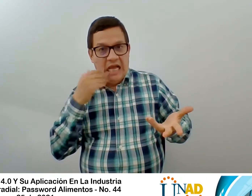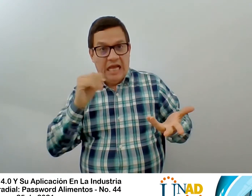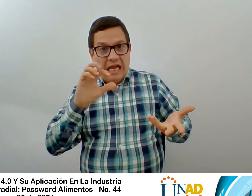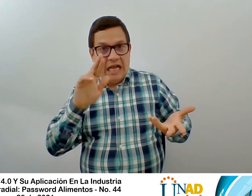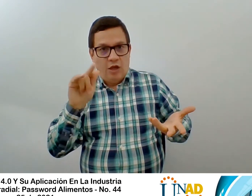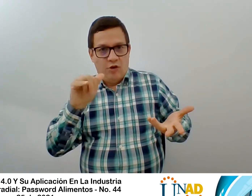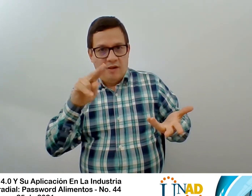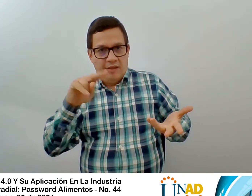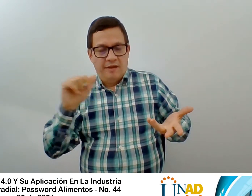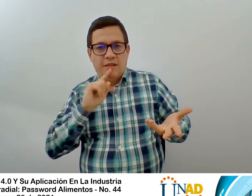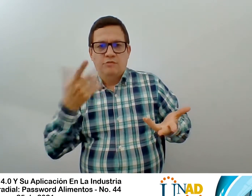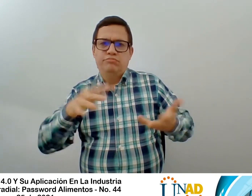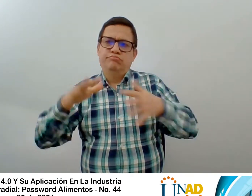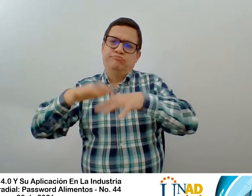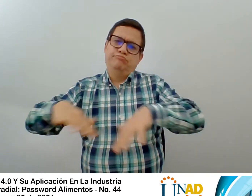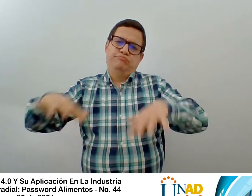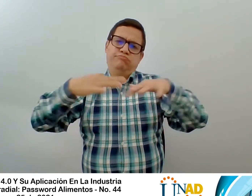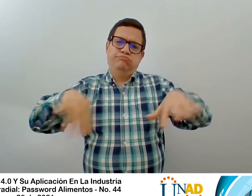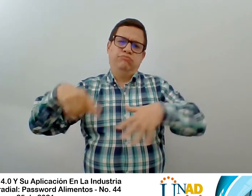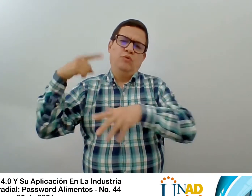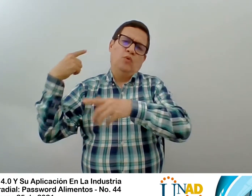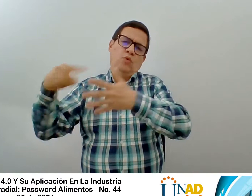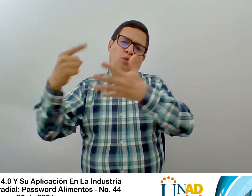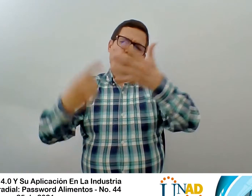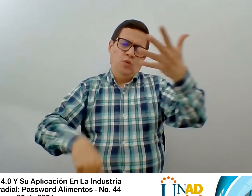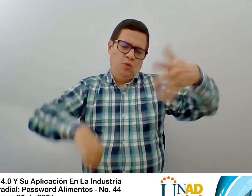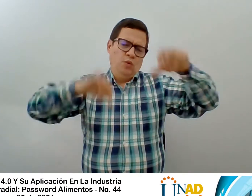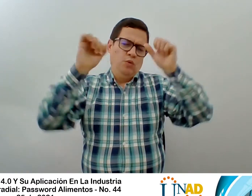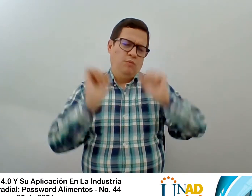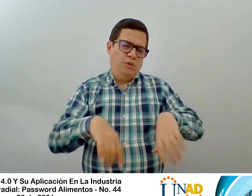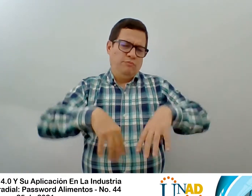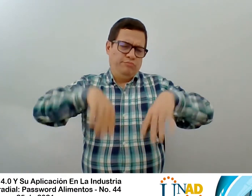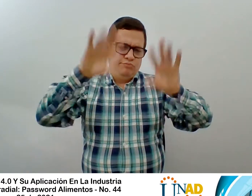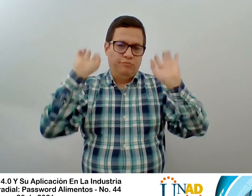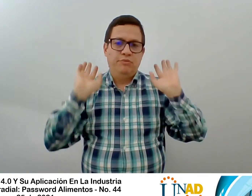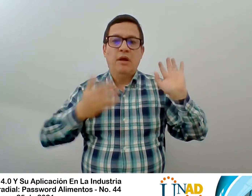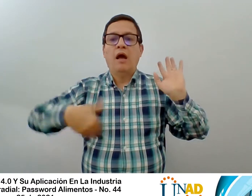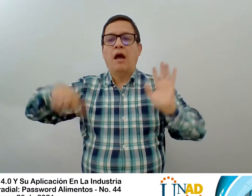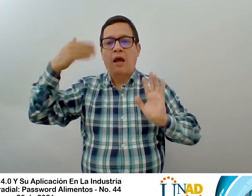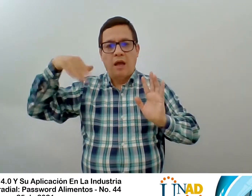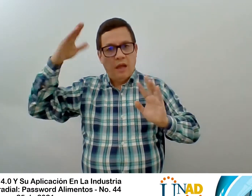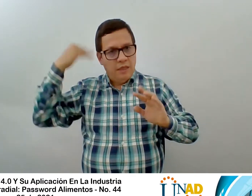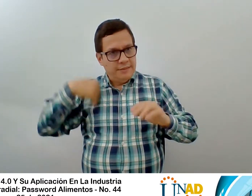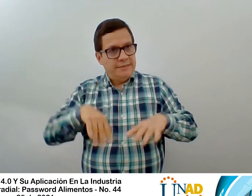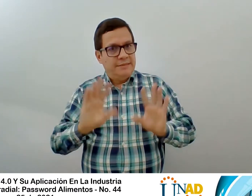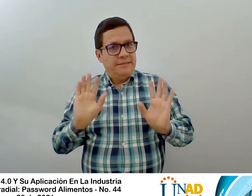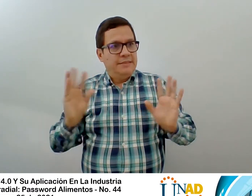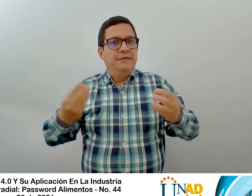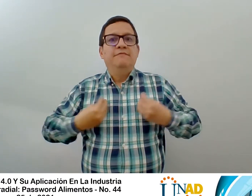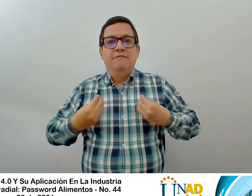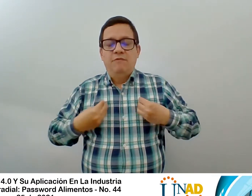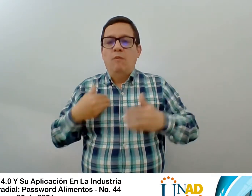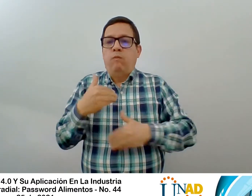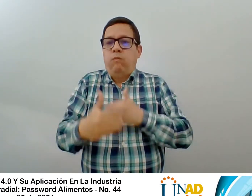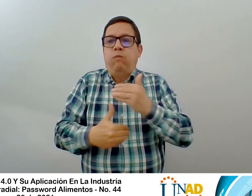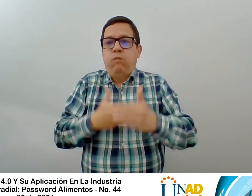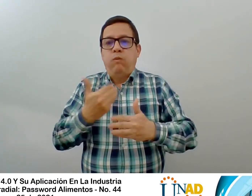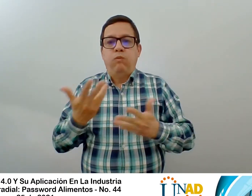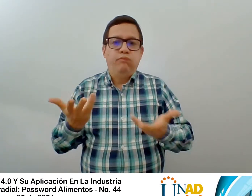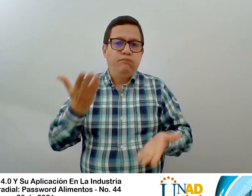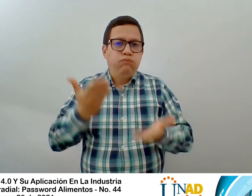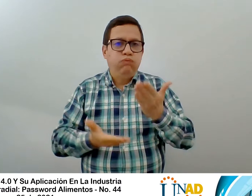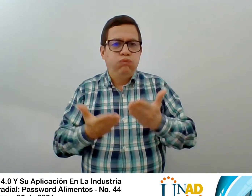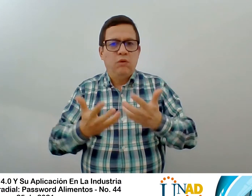Realmente son la mayoría de áreas a nivel industrial. Entonces debemos tener claro que en décadas pasadas